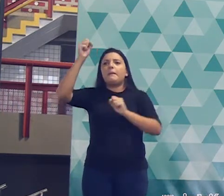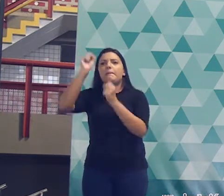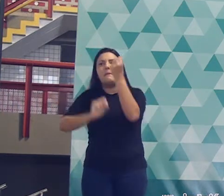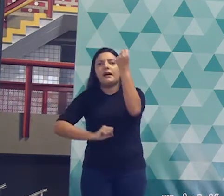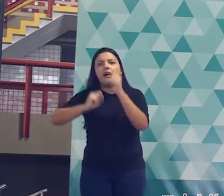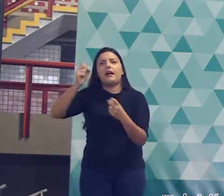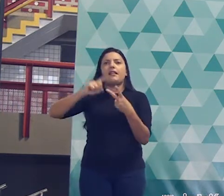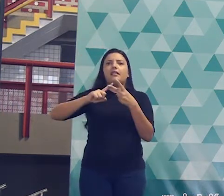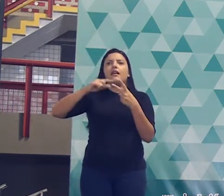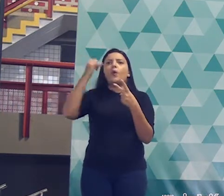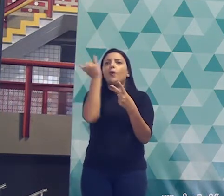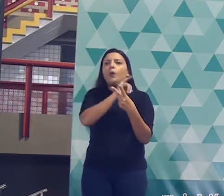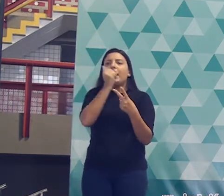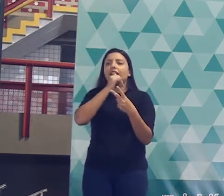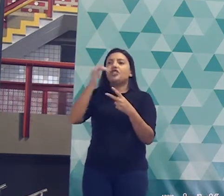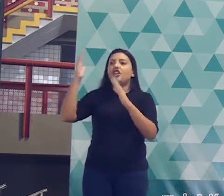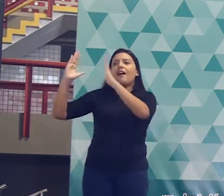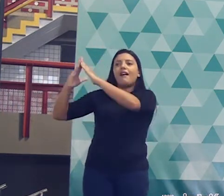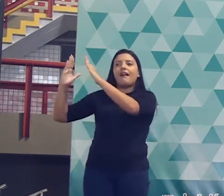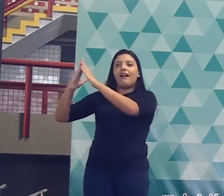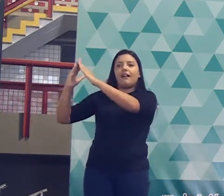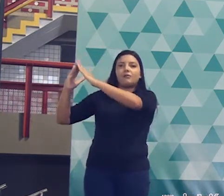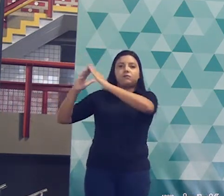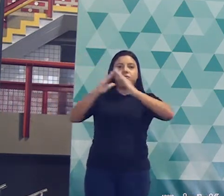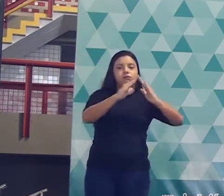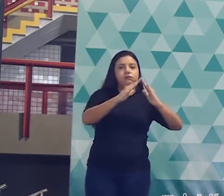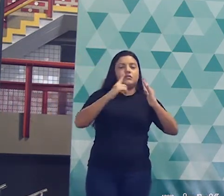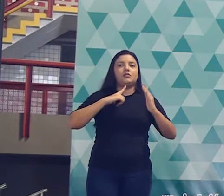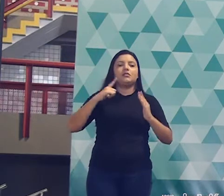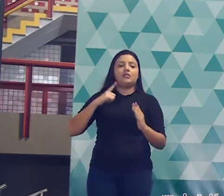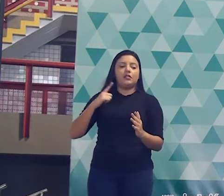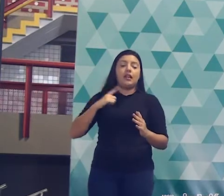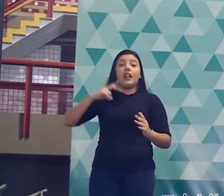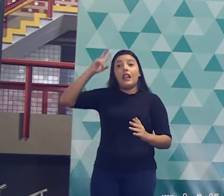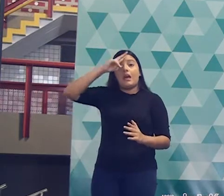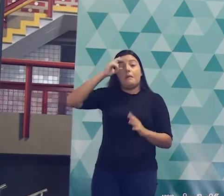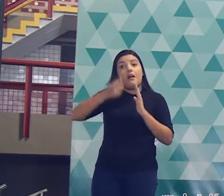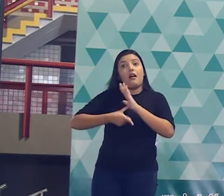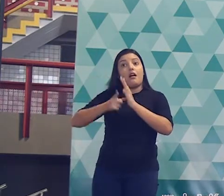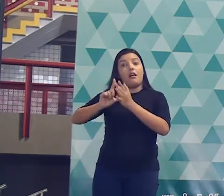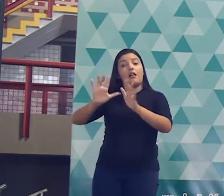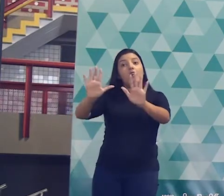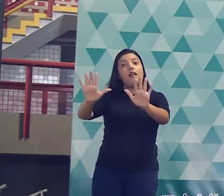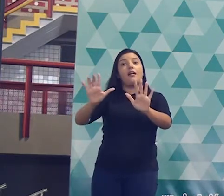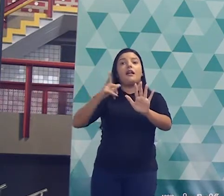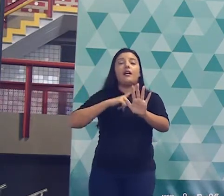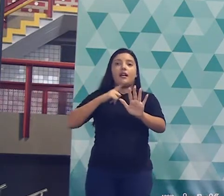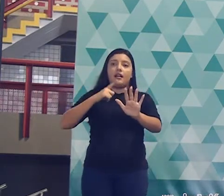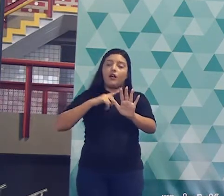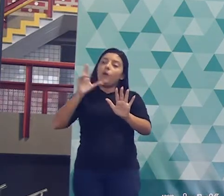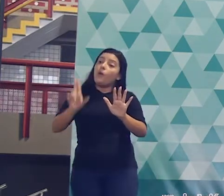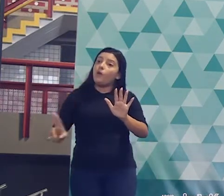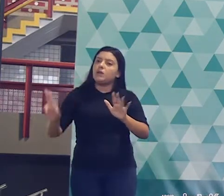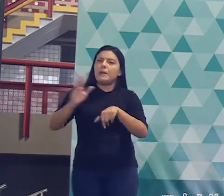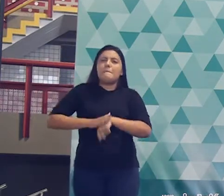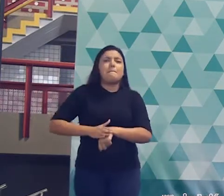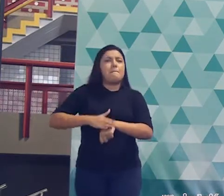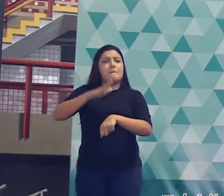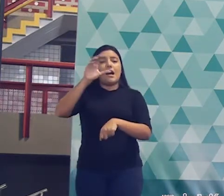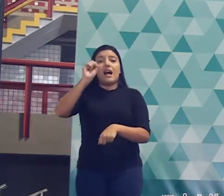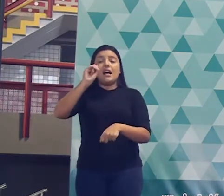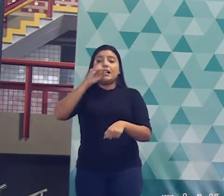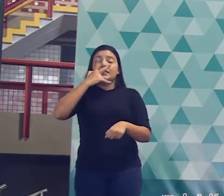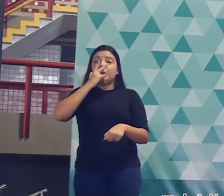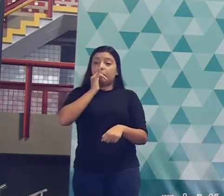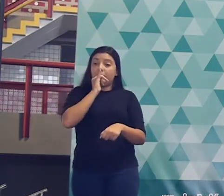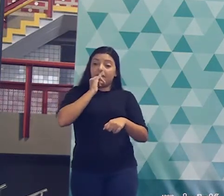elétrica, para um monte de coisa. Agora, sim, o hidrogênio, a gente tem que lembrar que é um gás altamente reativo. Então, se você não armazenar ele